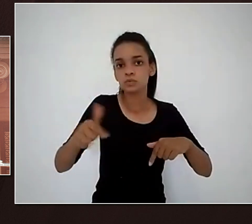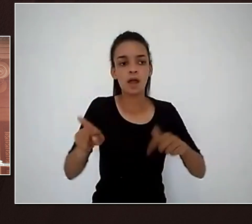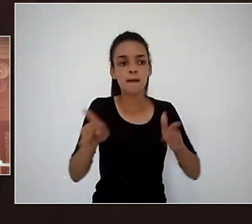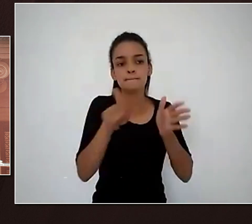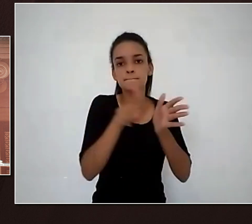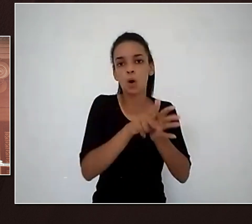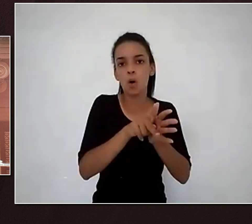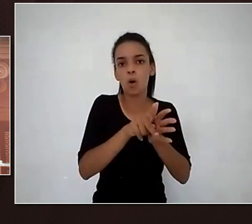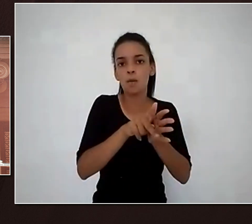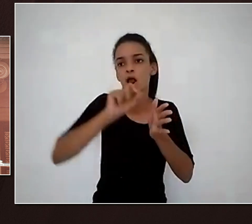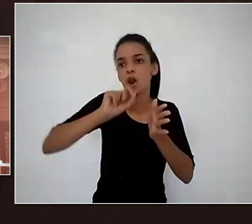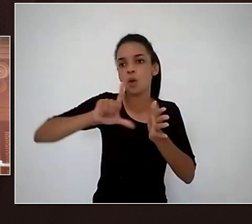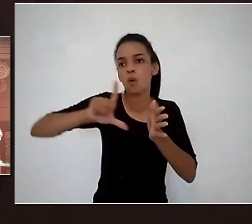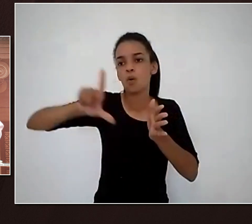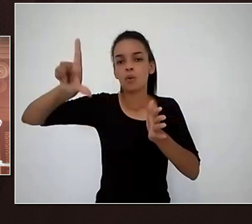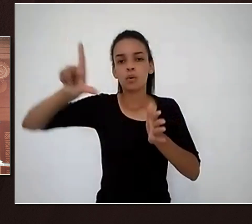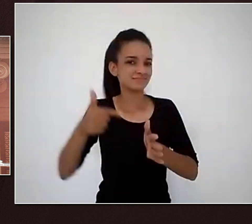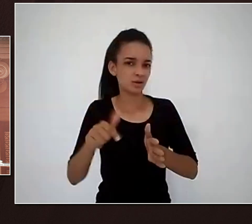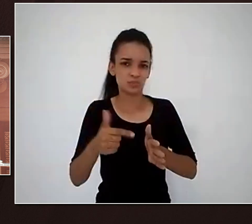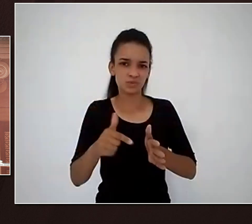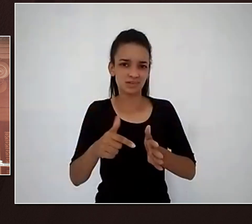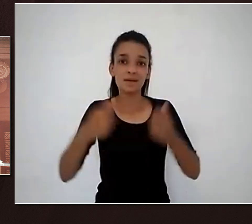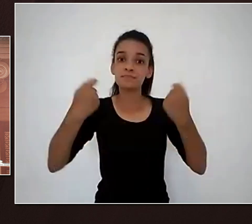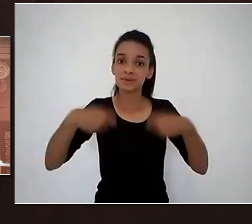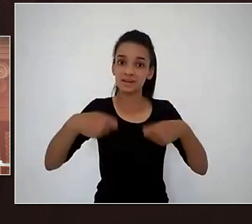brilho próprio. Não, nós somos apenas